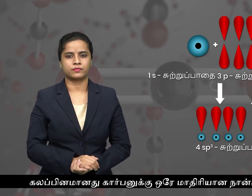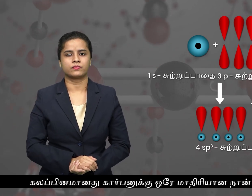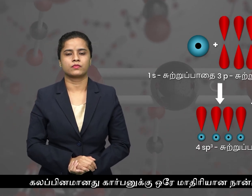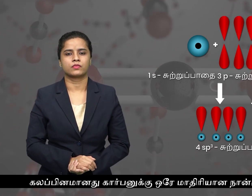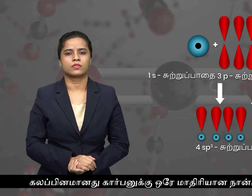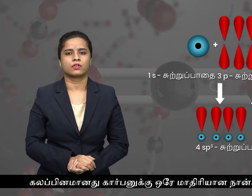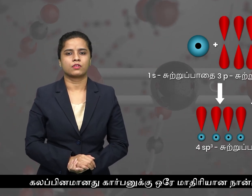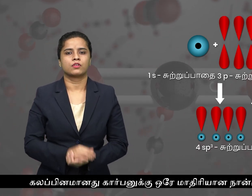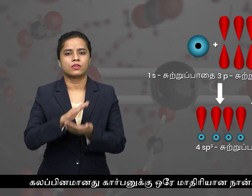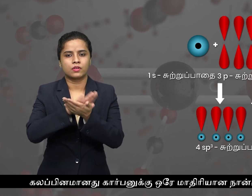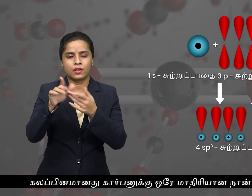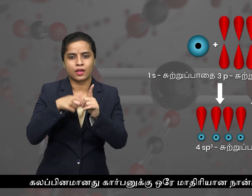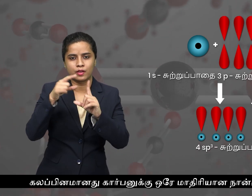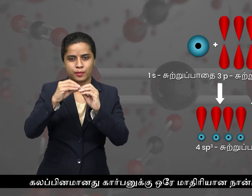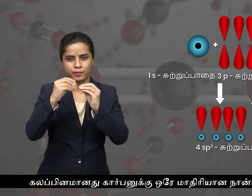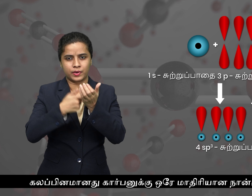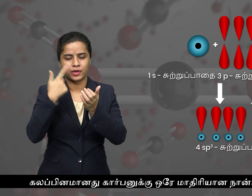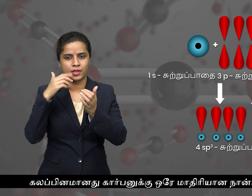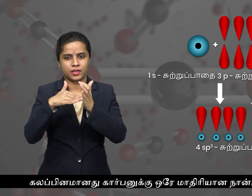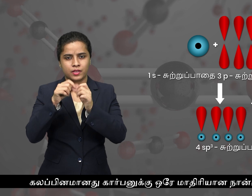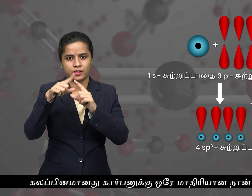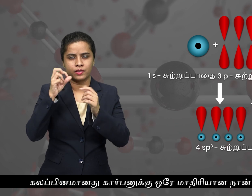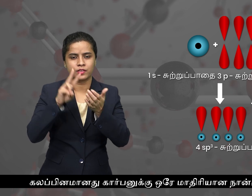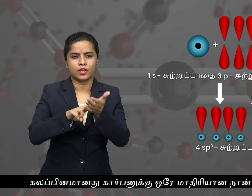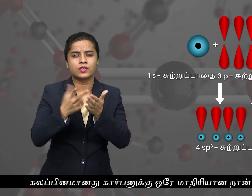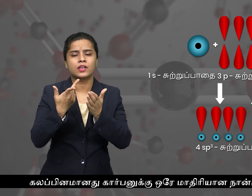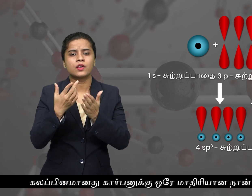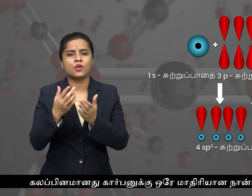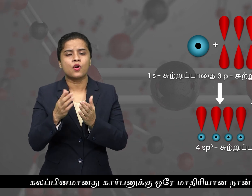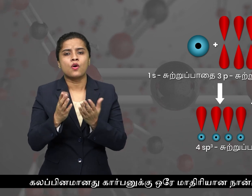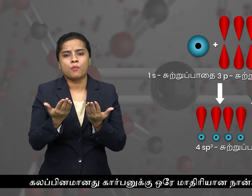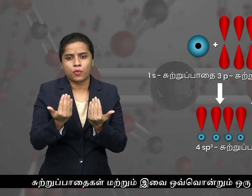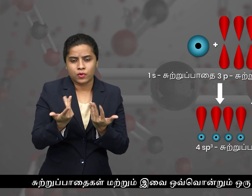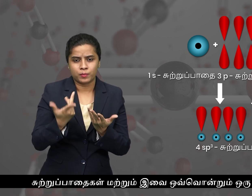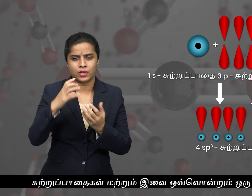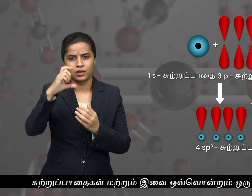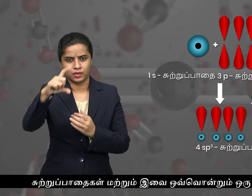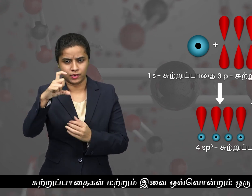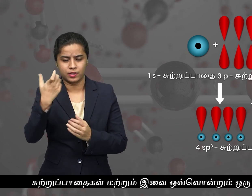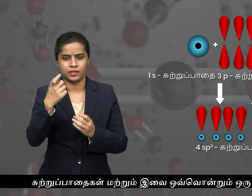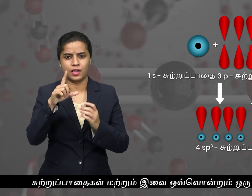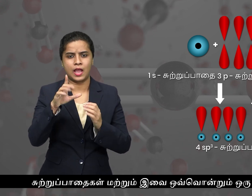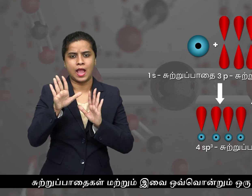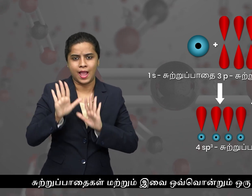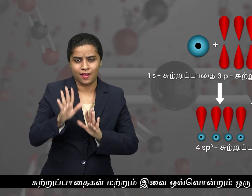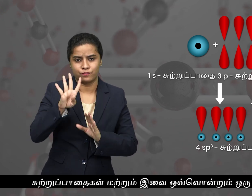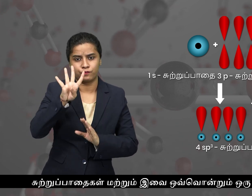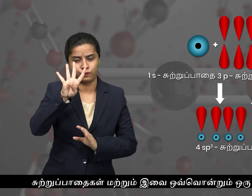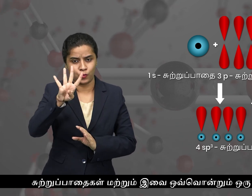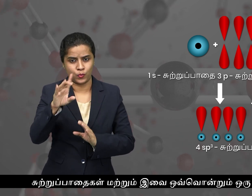கலப்பினமானது கார்பனுக்கு ஒரே மாதிரியான 4 sp3 கலப்பின சுற்றுப்பாதைகள் மற்றும் இவை ஒவ்வொன்றும் ஒரு